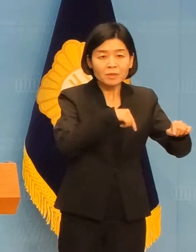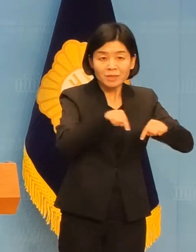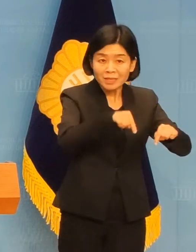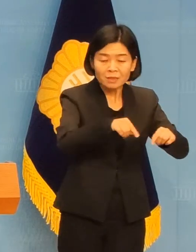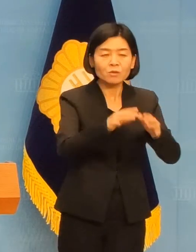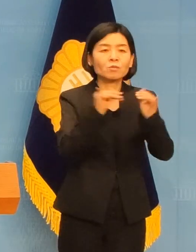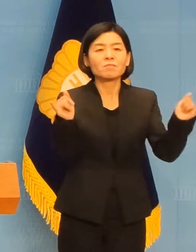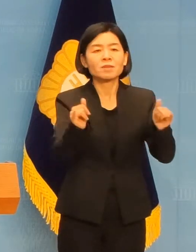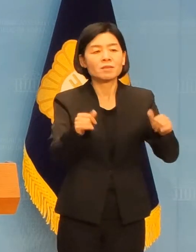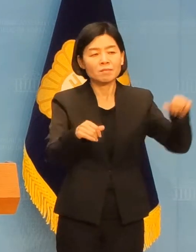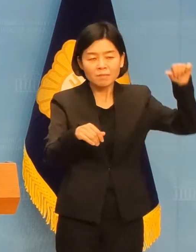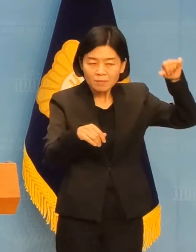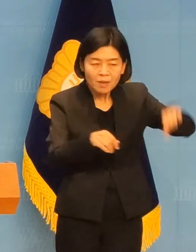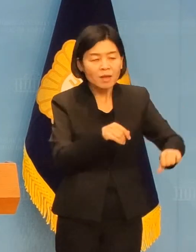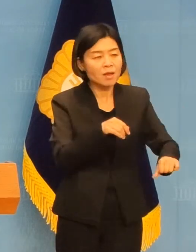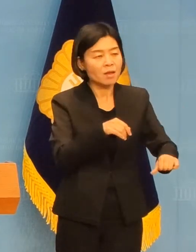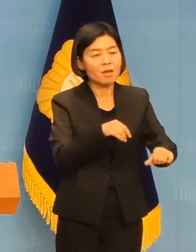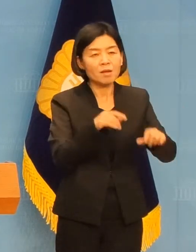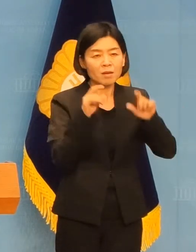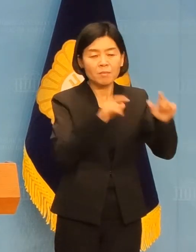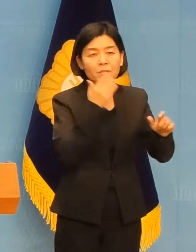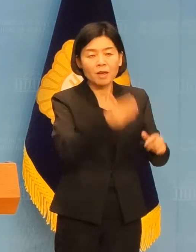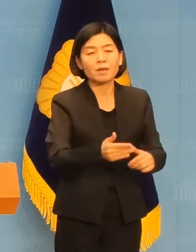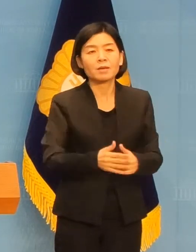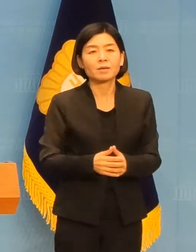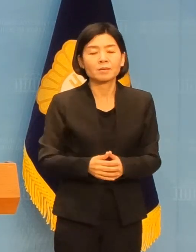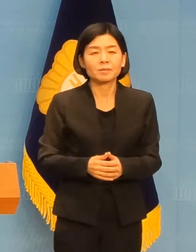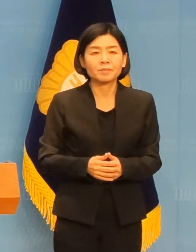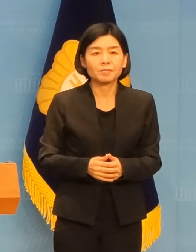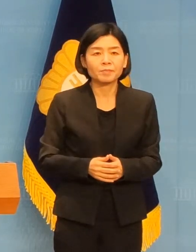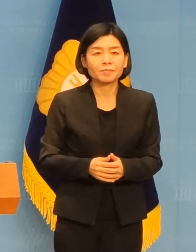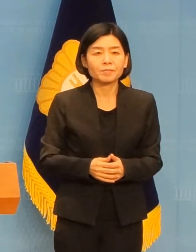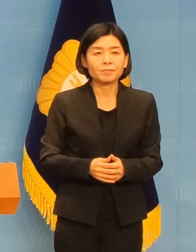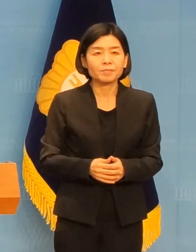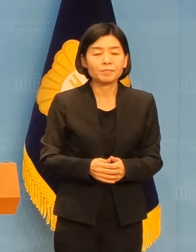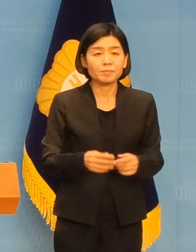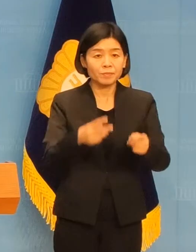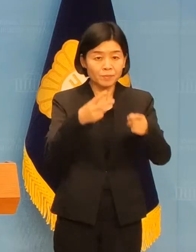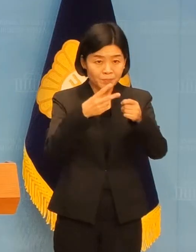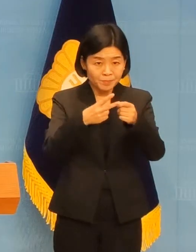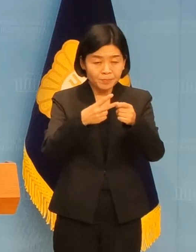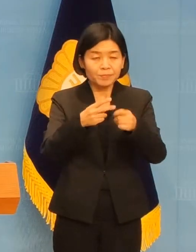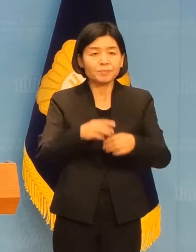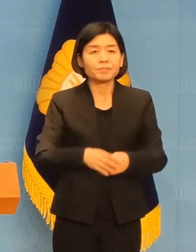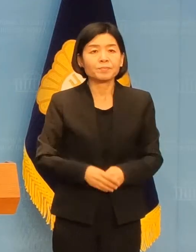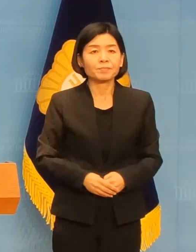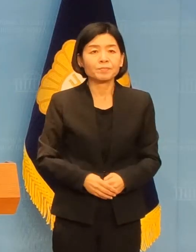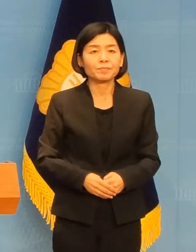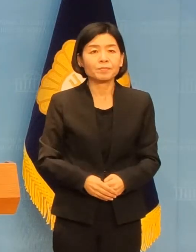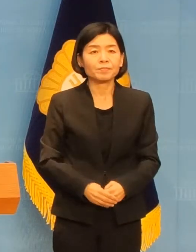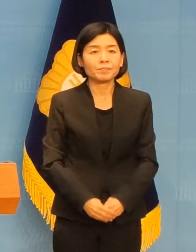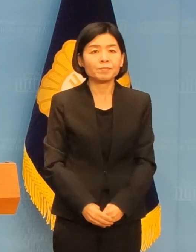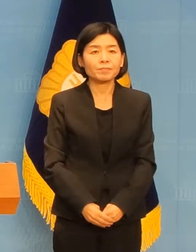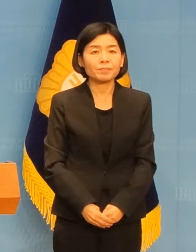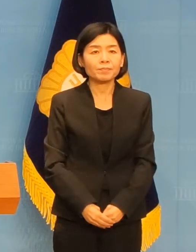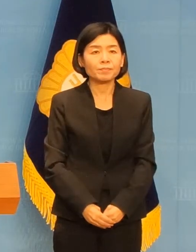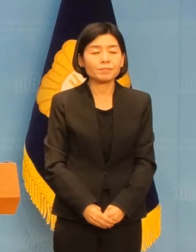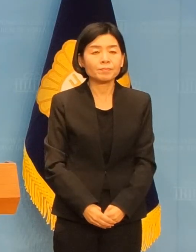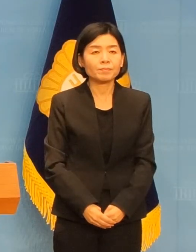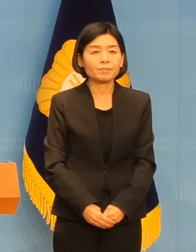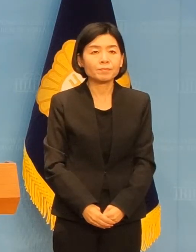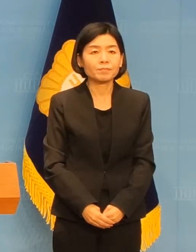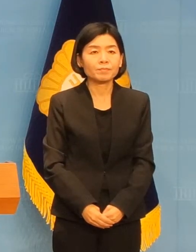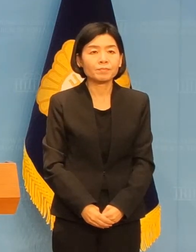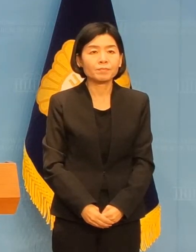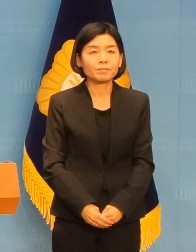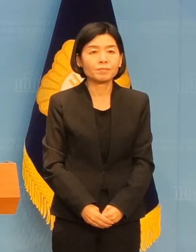심판을 피할 수 없을 것입니다. 두 번째 논평 말씀드리겠습니다.